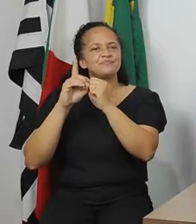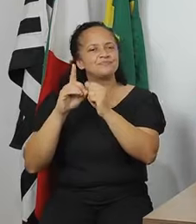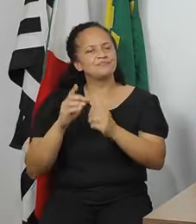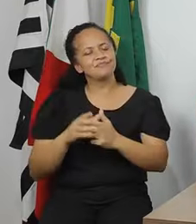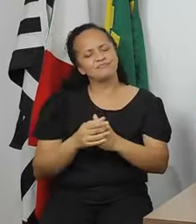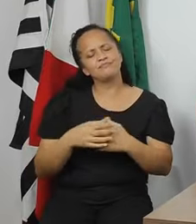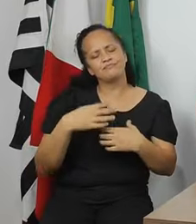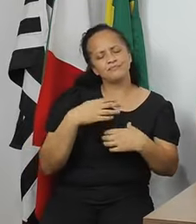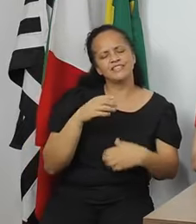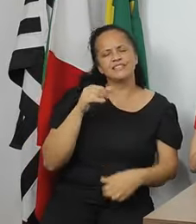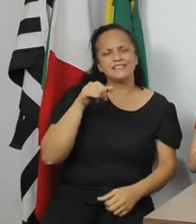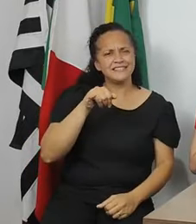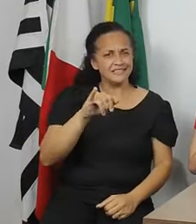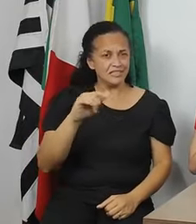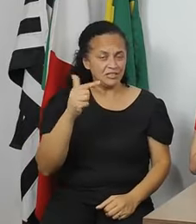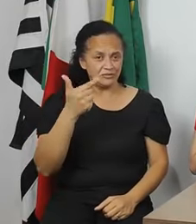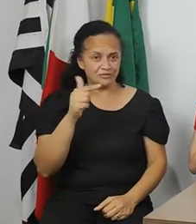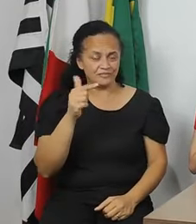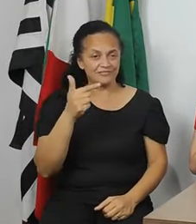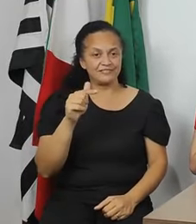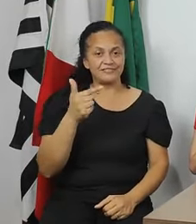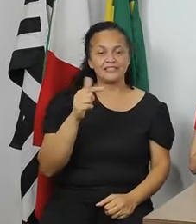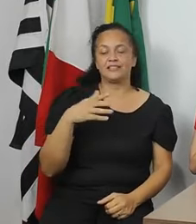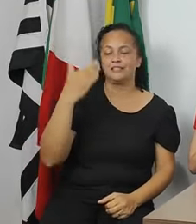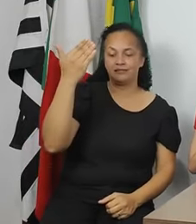Sem Tua presença